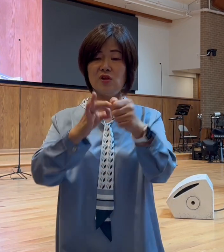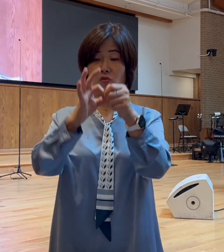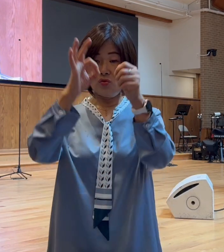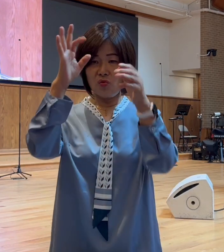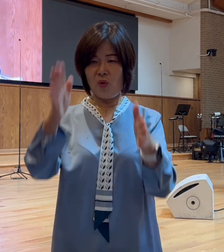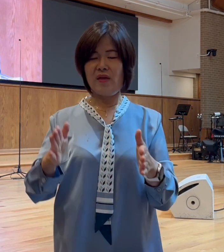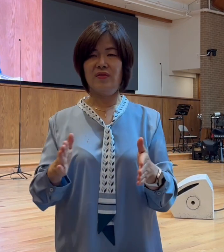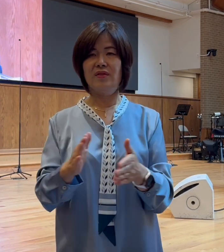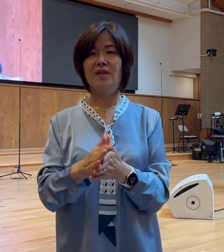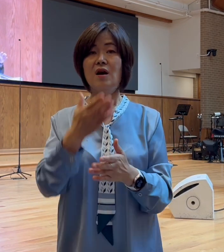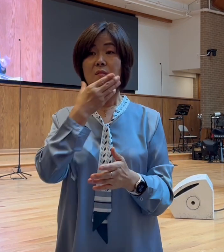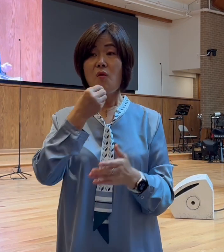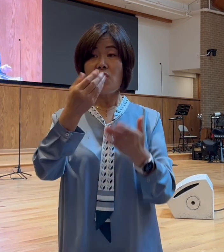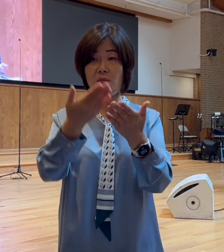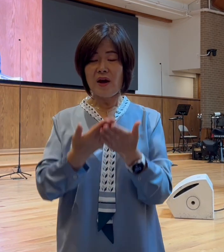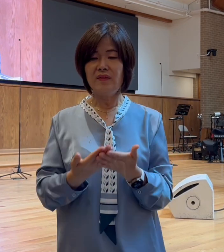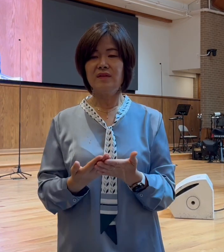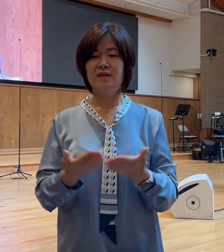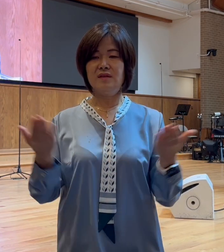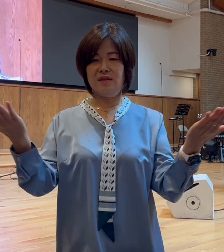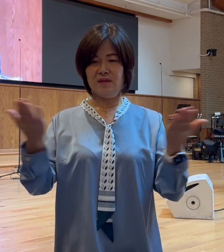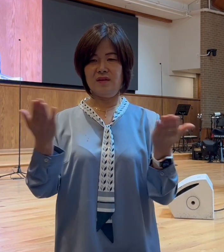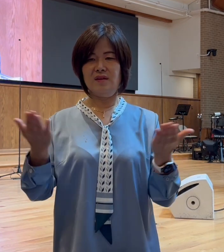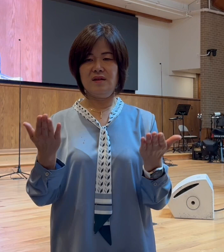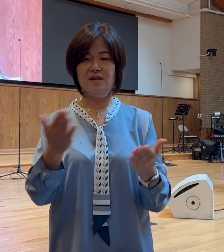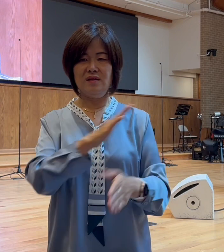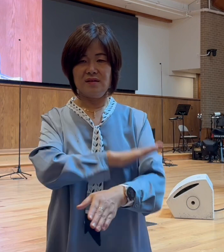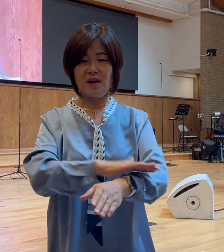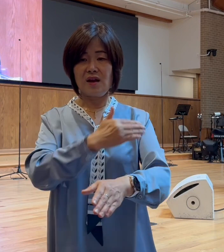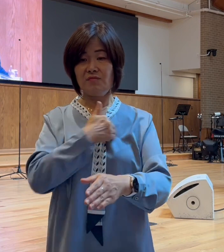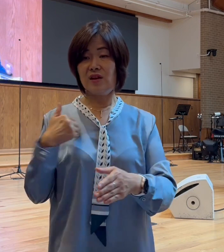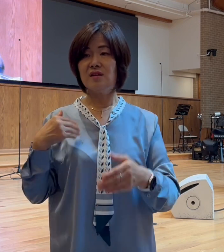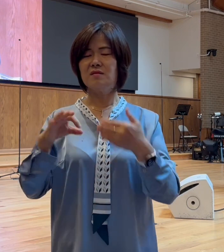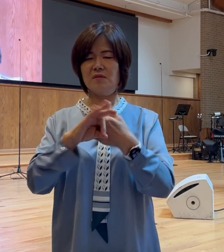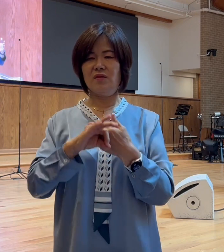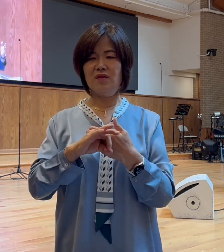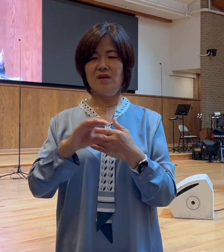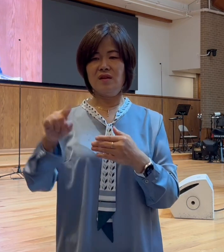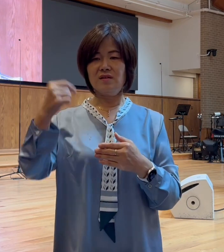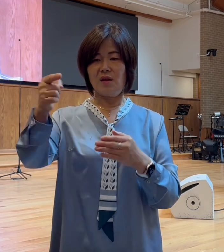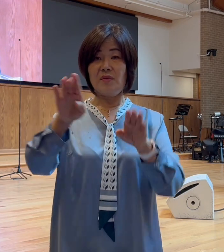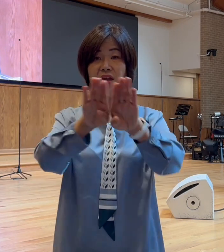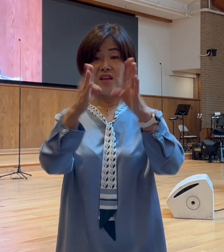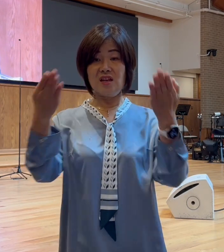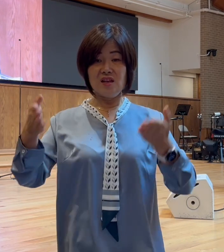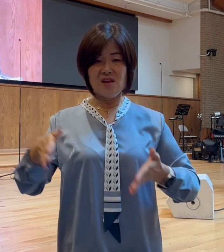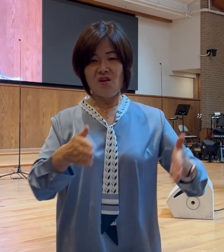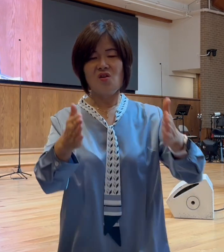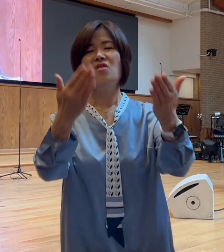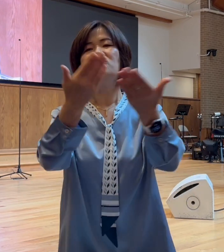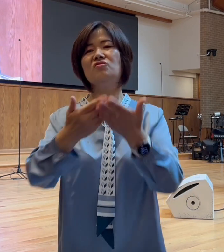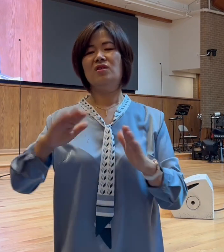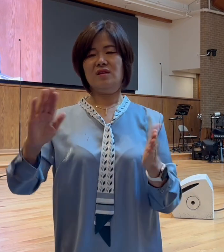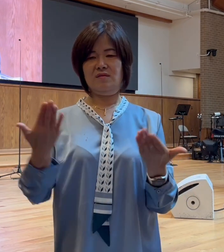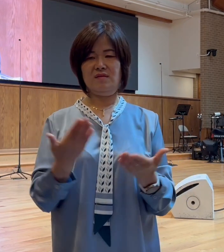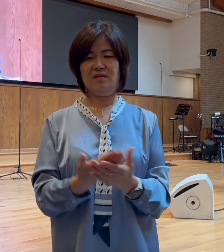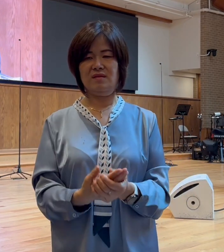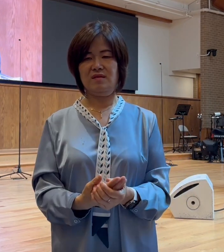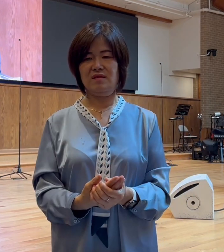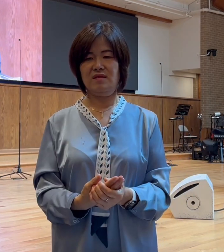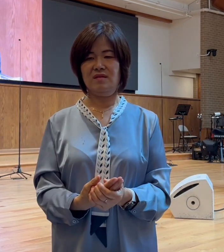이제 복을 받는 이제 역할을 잘 감당했으면 그 다음에 쫙 이렇게 길을 열으셔야 되는데 그렇게 하지